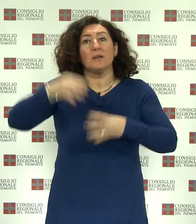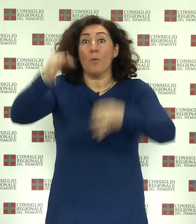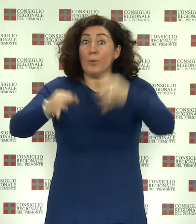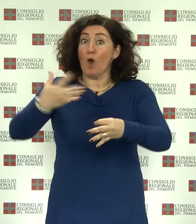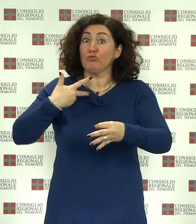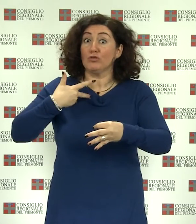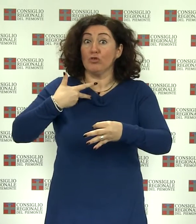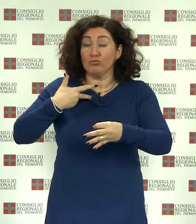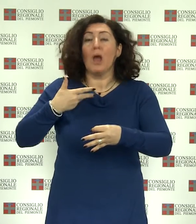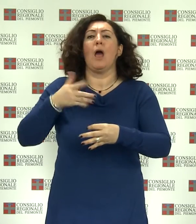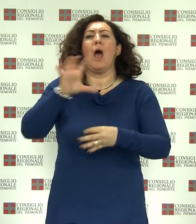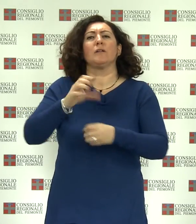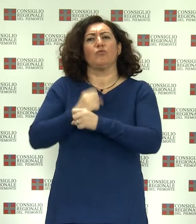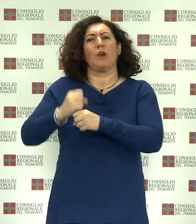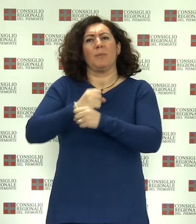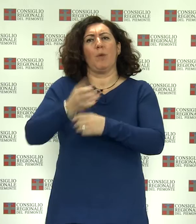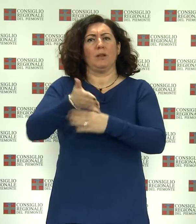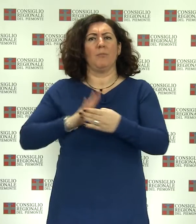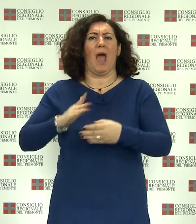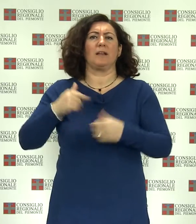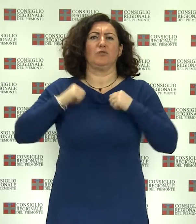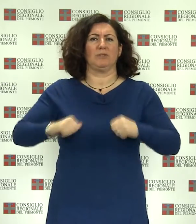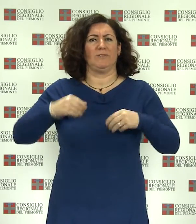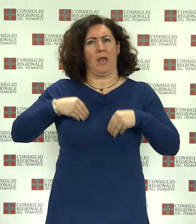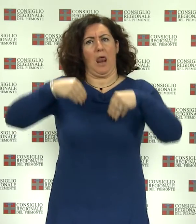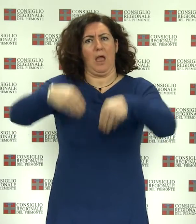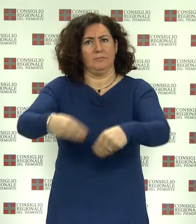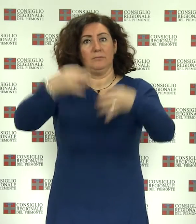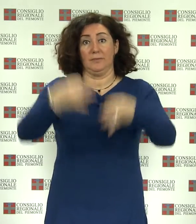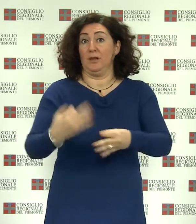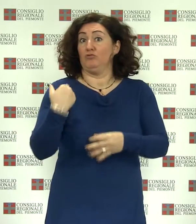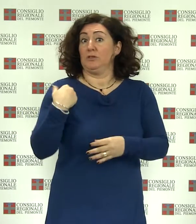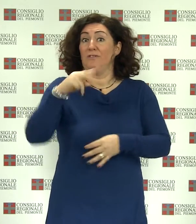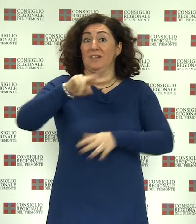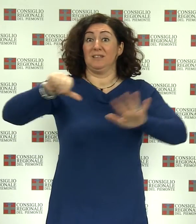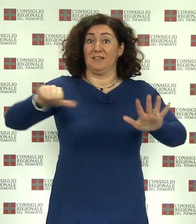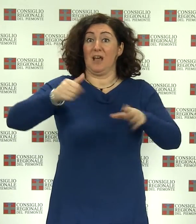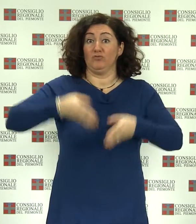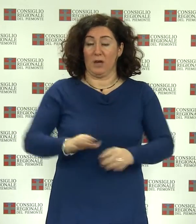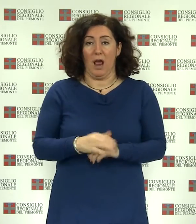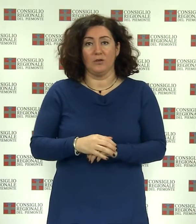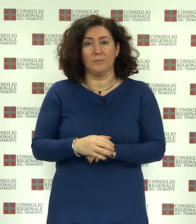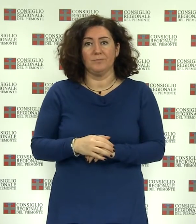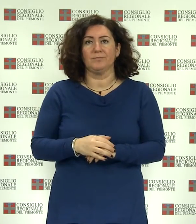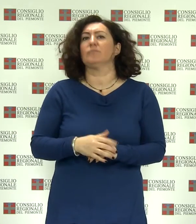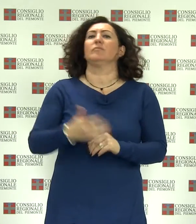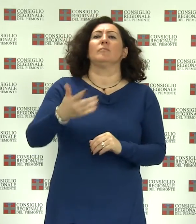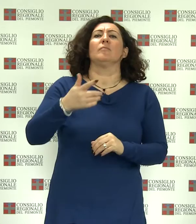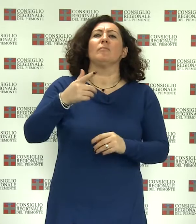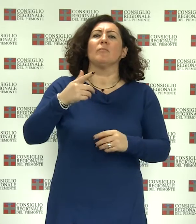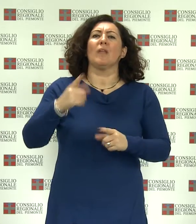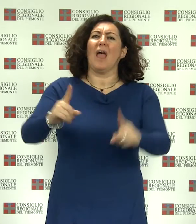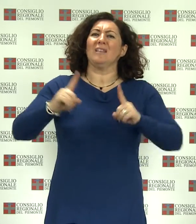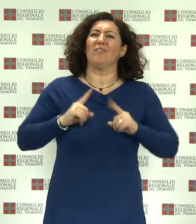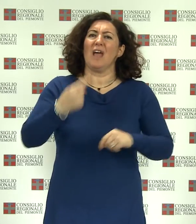Istituzionali del Consiglio regionale, riunita in sede legislativa il 26 gennaio. L'accusa verrà sostenuta dall'Ufficio dell'Avvocatura regionale,